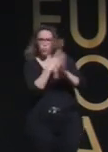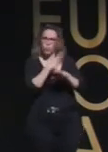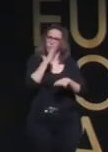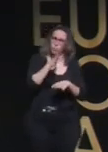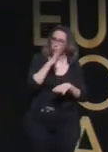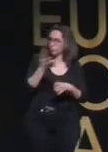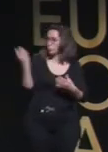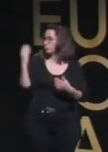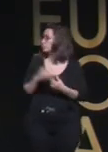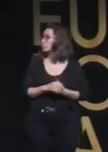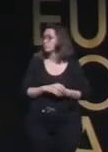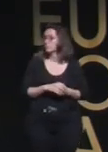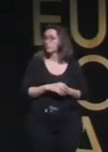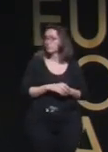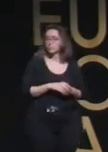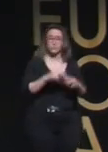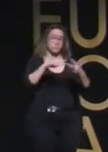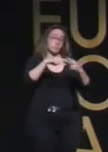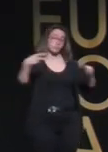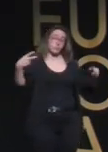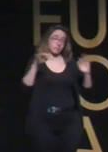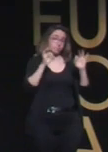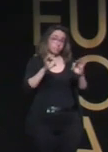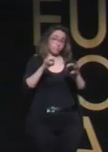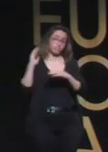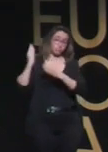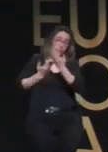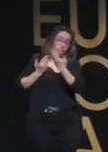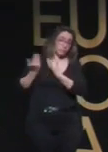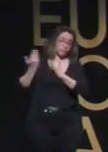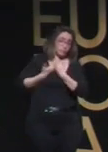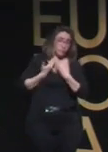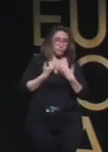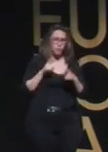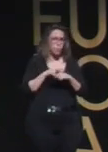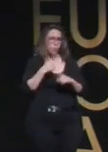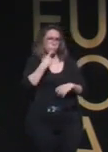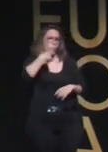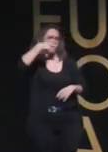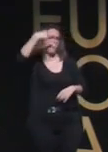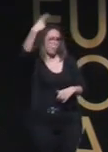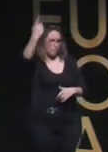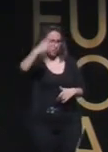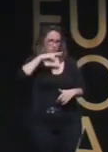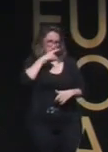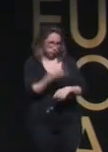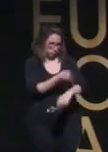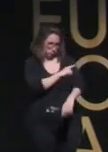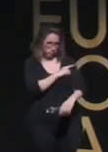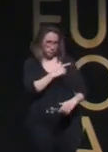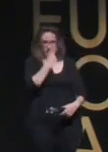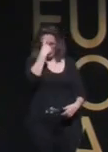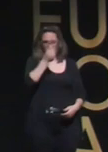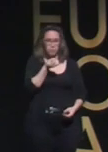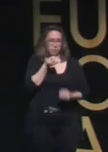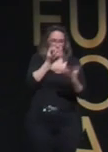defectuoso. Respuesta equivocada. O sea, son boca chancla. O sea, no lo pueden evitar. Saben que lo que van a decir va a traer consecuencia, pero es su